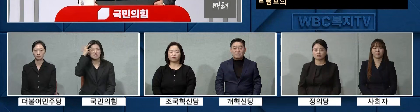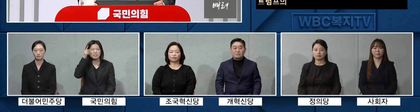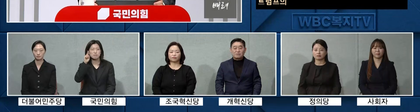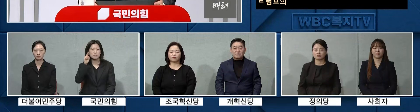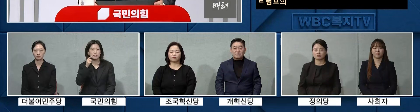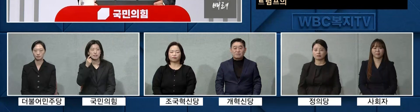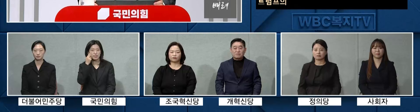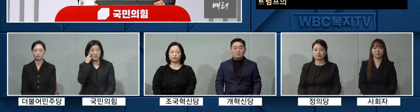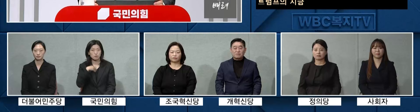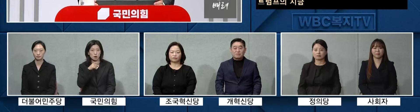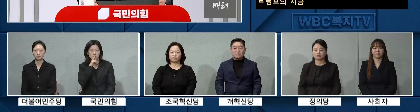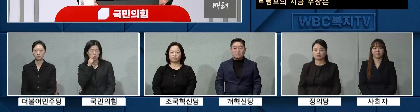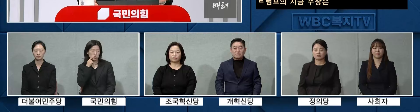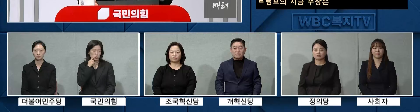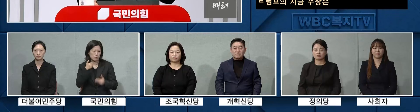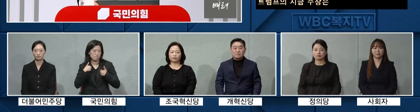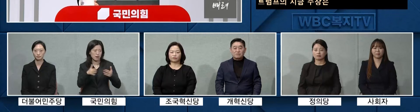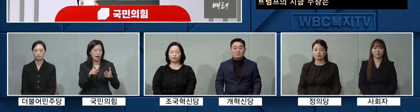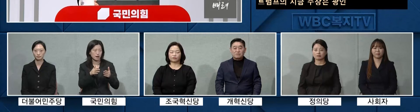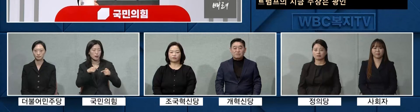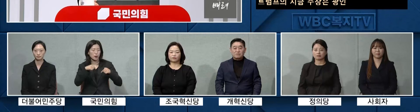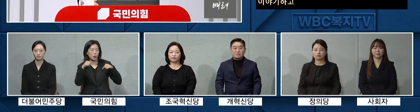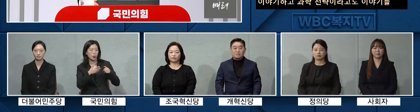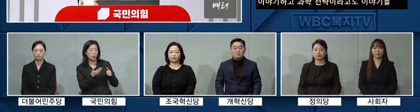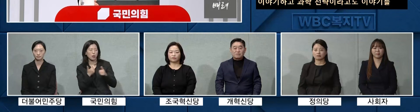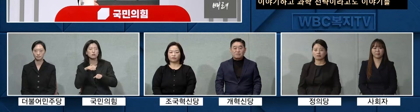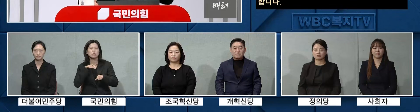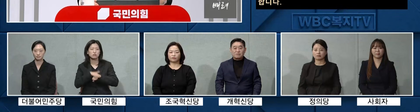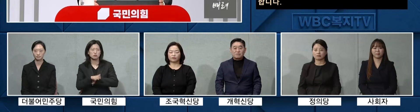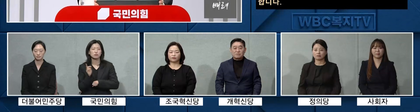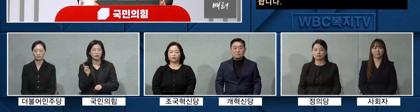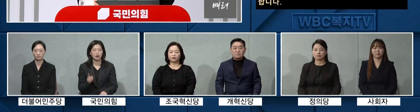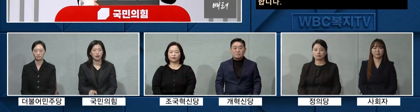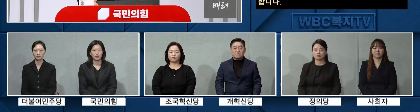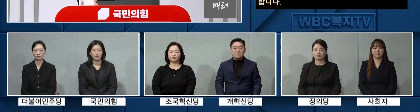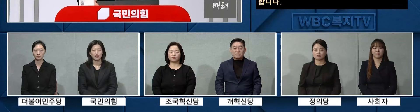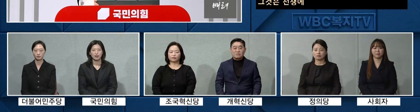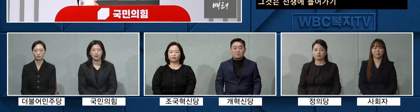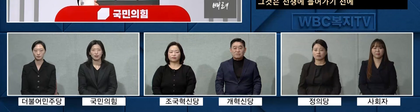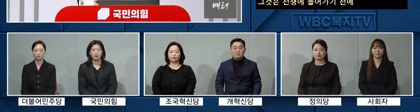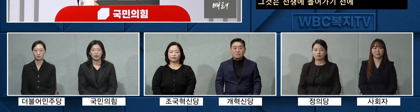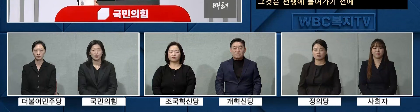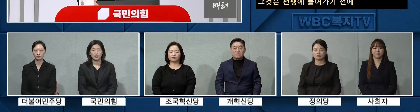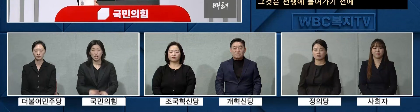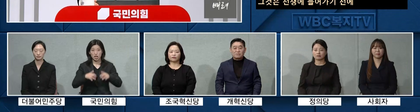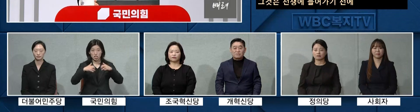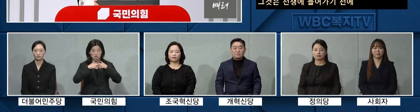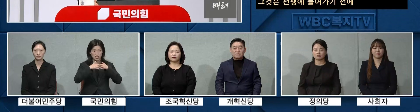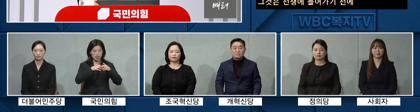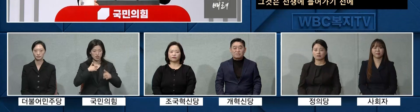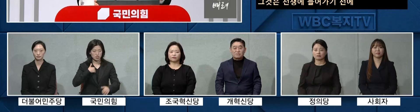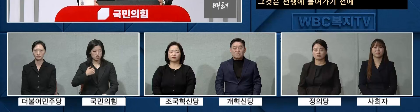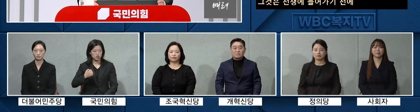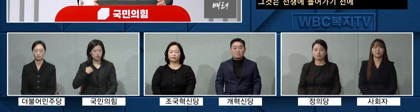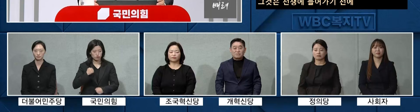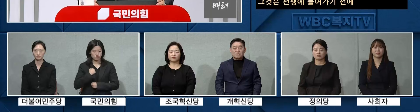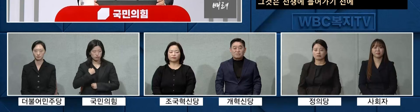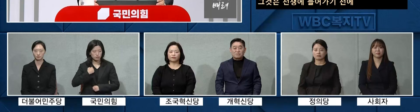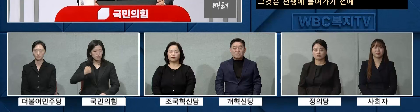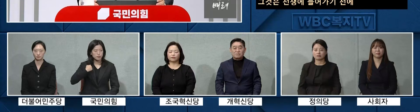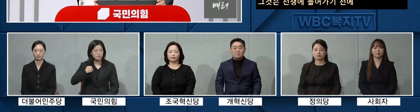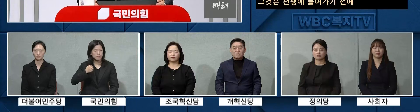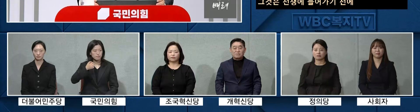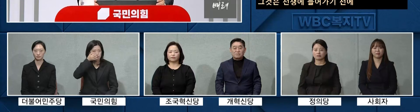전략이라고도 얘기를 합니다. 그것은 전쟁에 들어가기 전에 능력이 있음을 가지고 위협하고 의지를